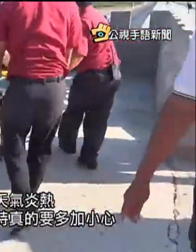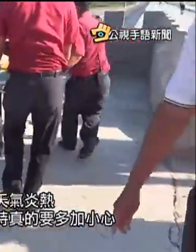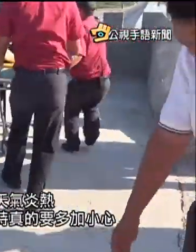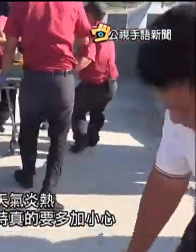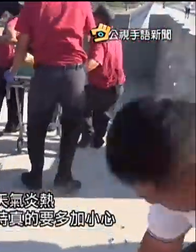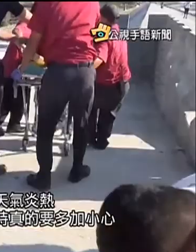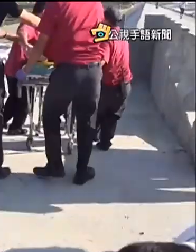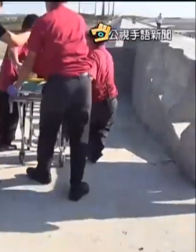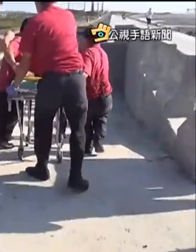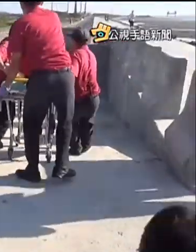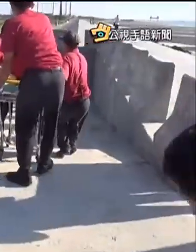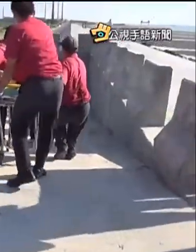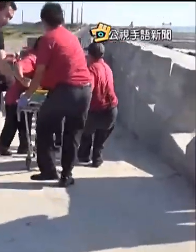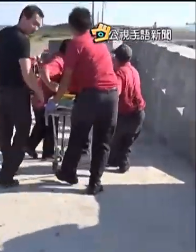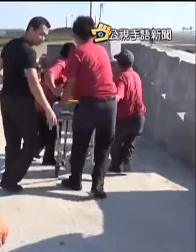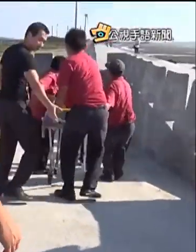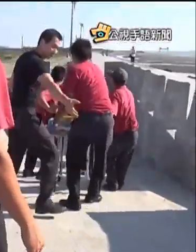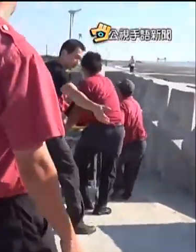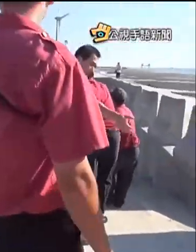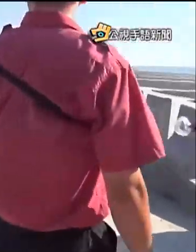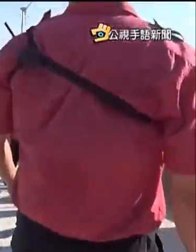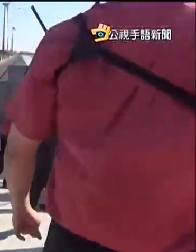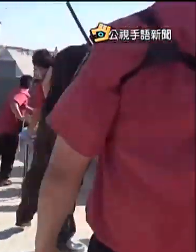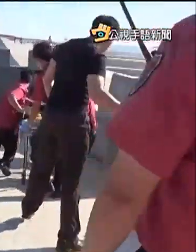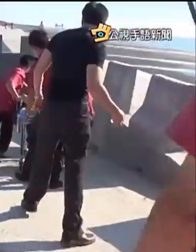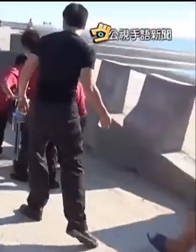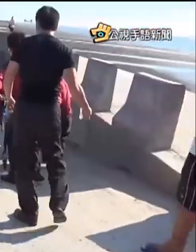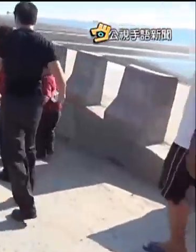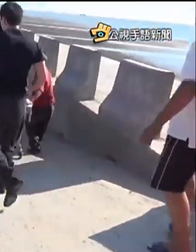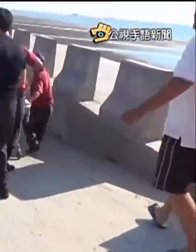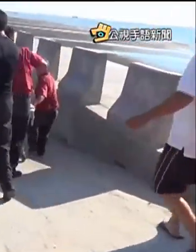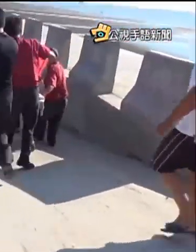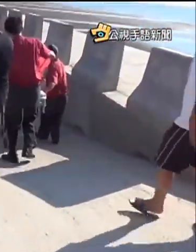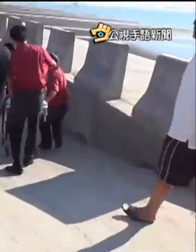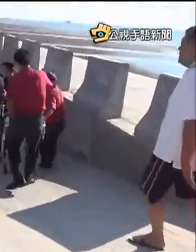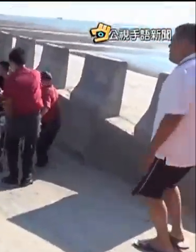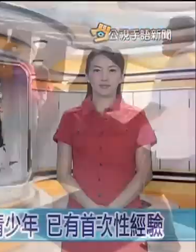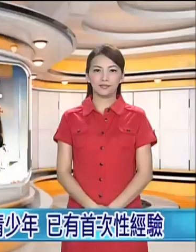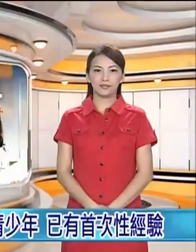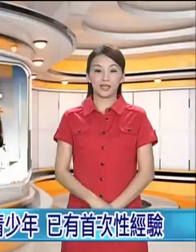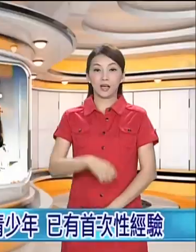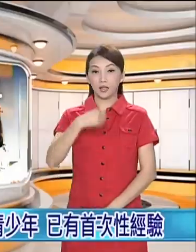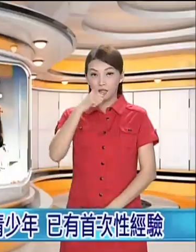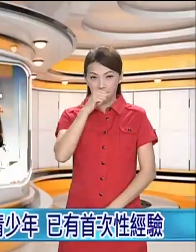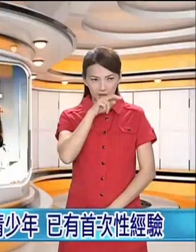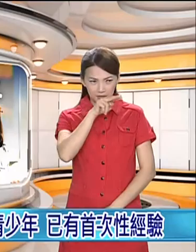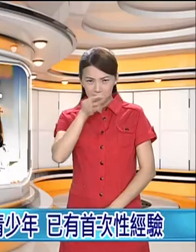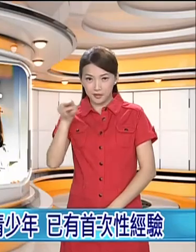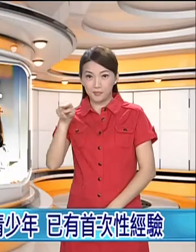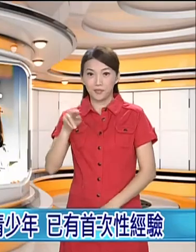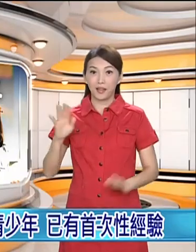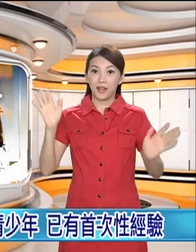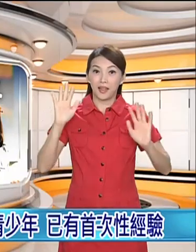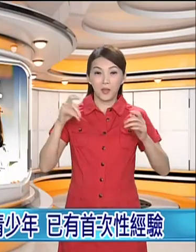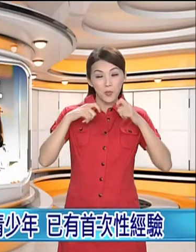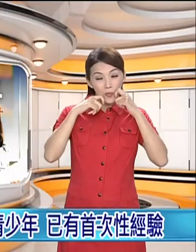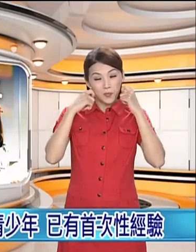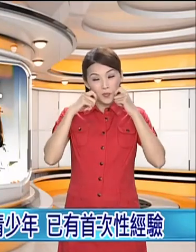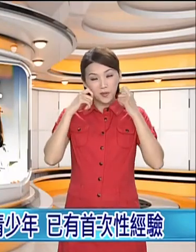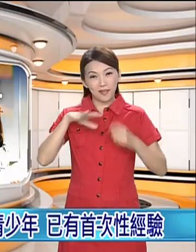心。记者林建生、赖世杰，中部综合报道。 国内青少年第一次性